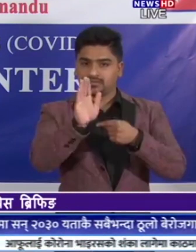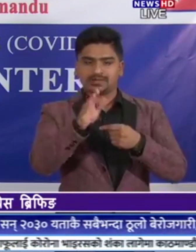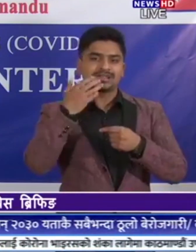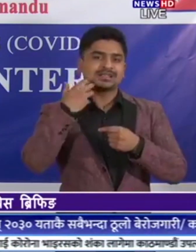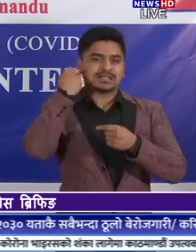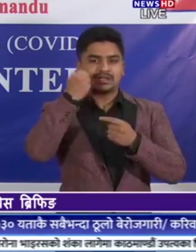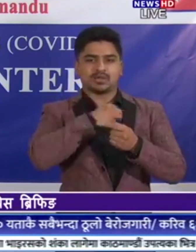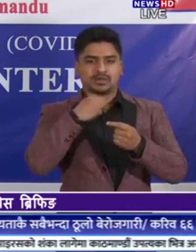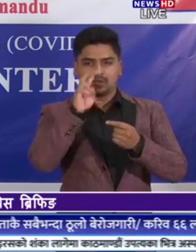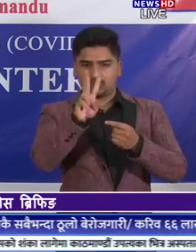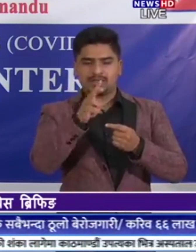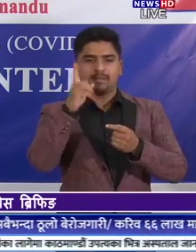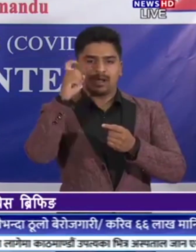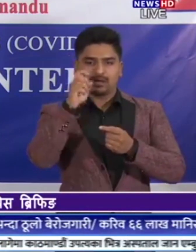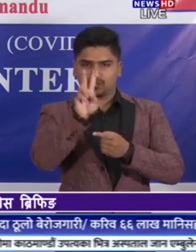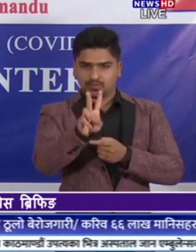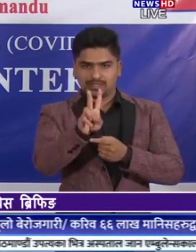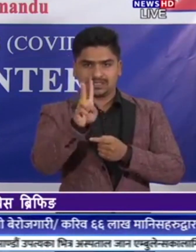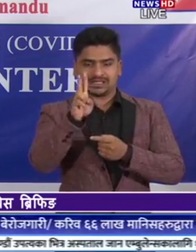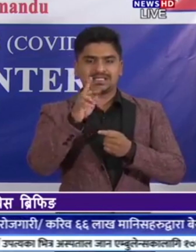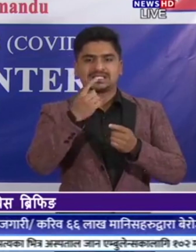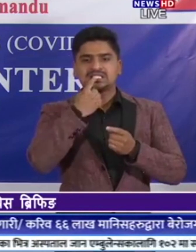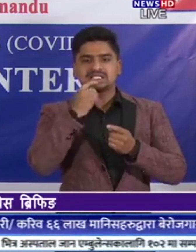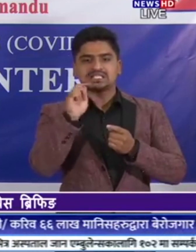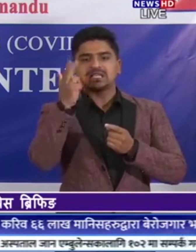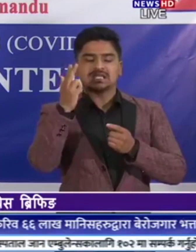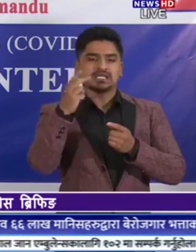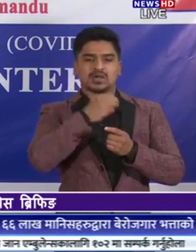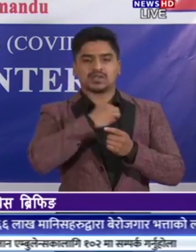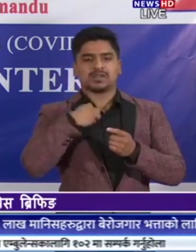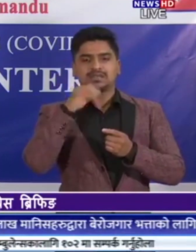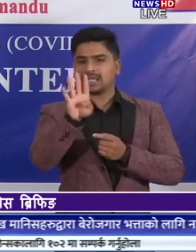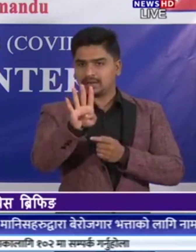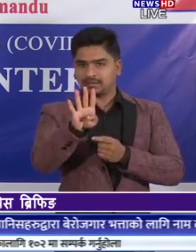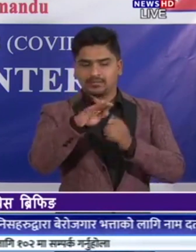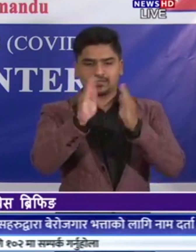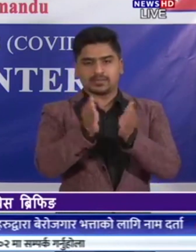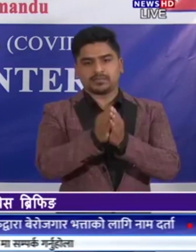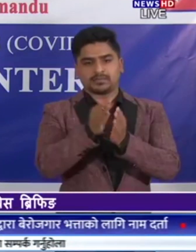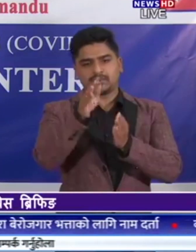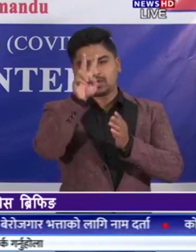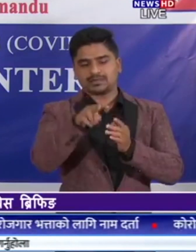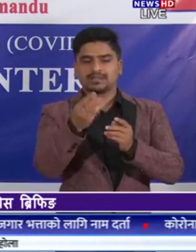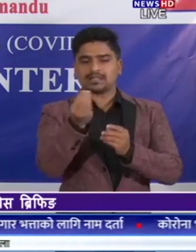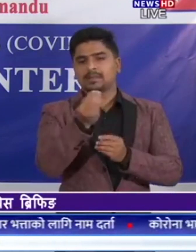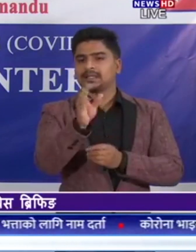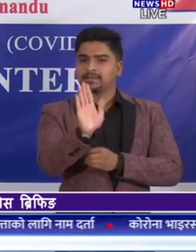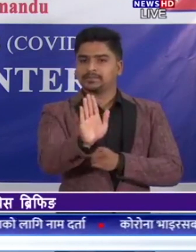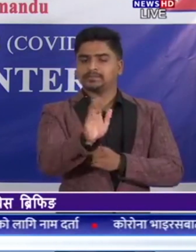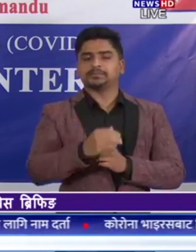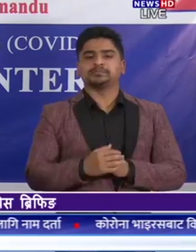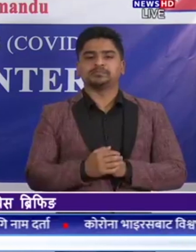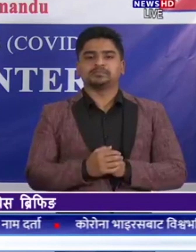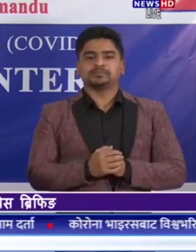अस्पतल मा दोएंजा बगलों मा दोएंजा रो शेती अस्पताल मा चार जाना, सबईेको इस्तिति चाये सामाननेने रहेको छा,